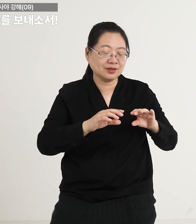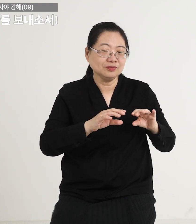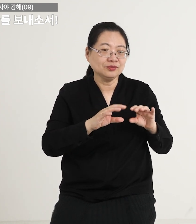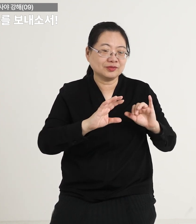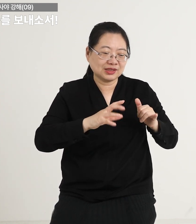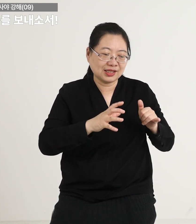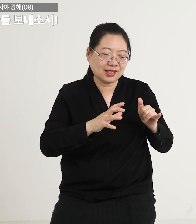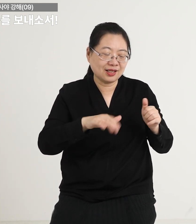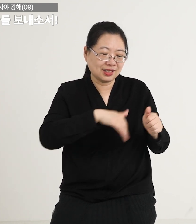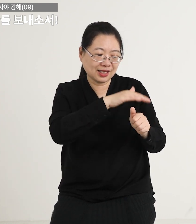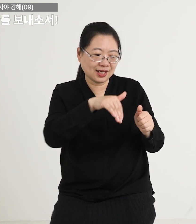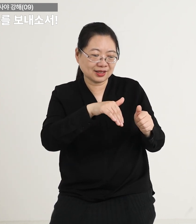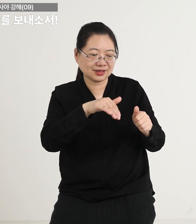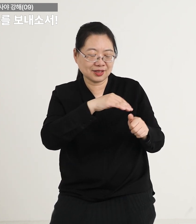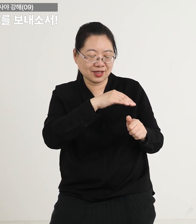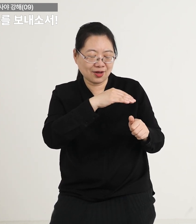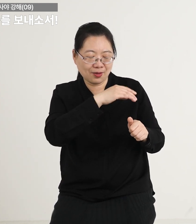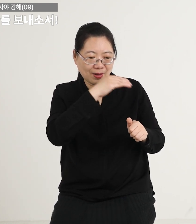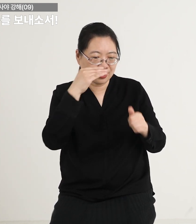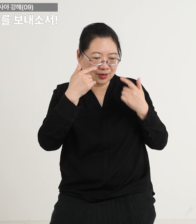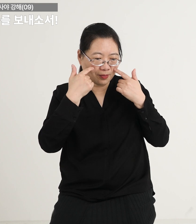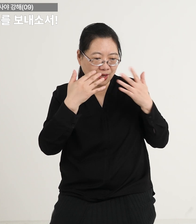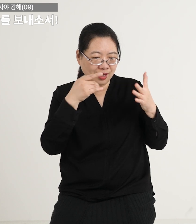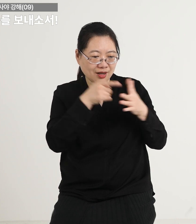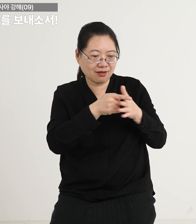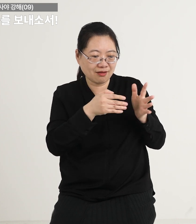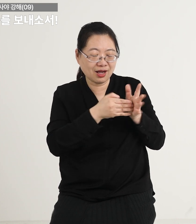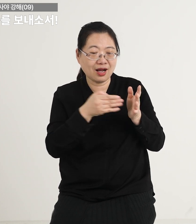제대로 보여집니다. 그리고 나아가서